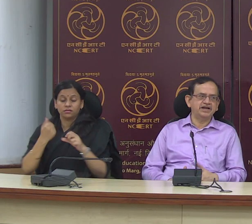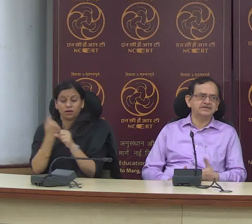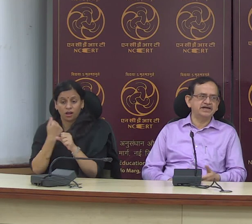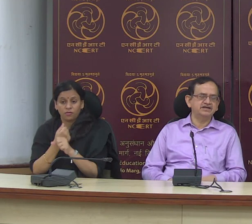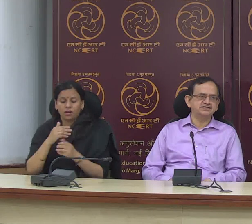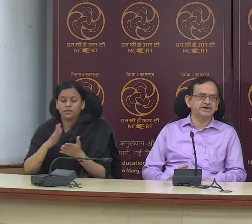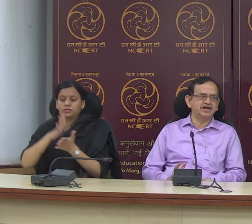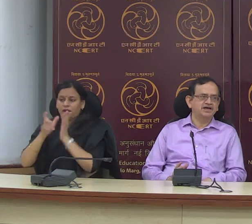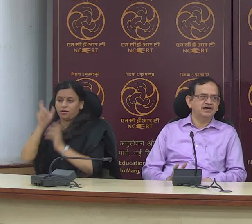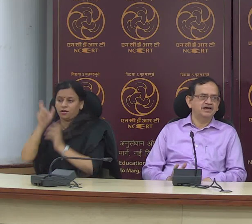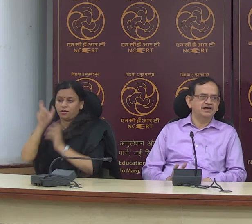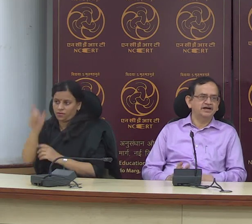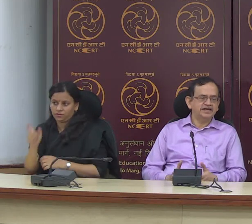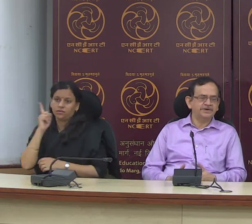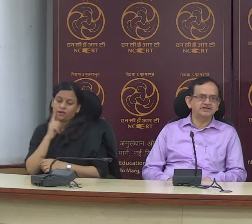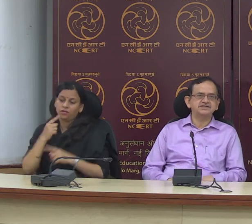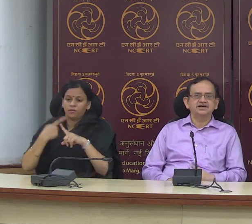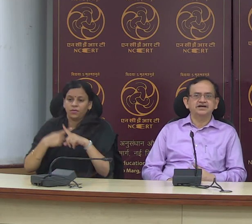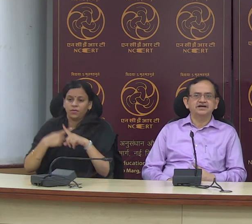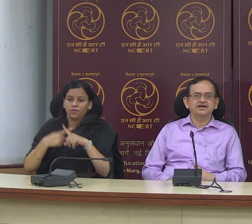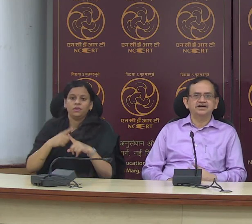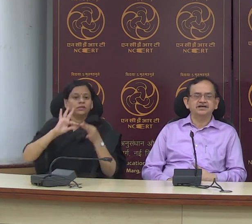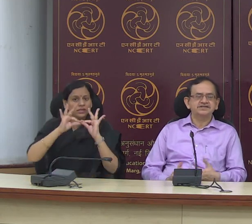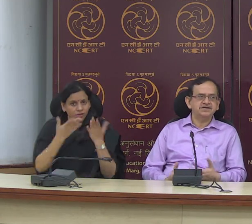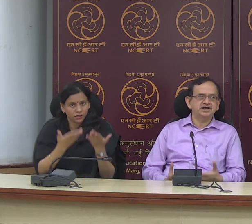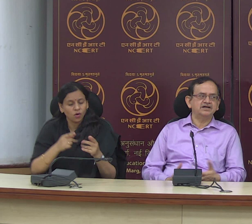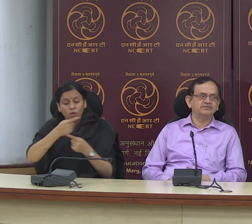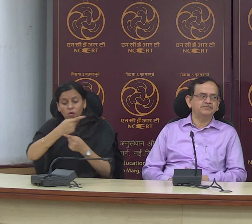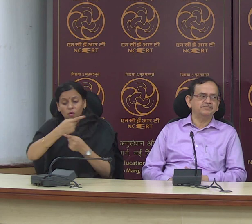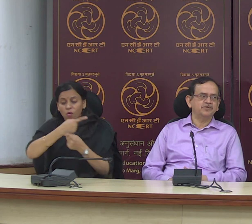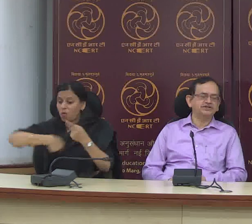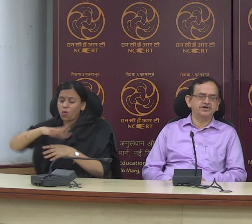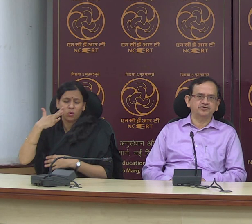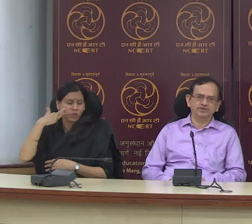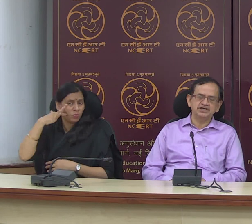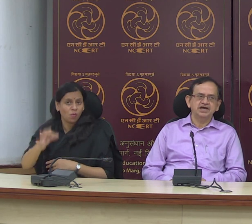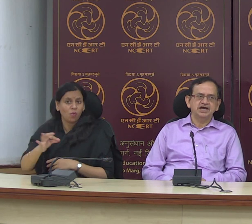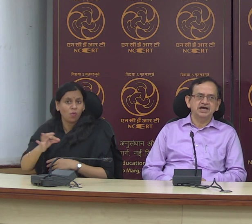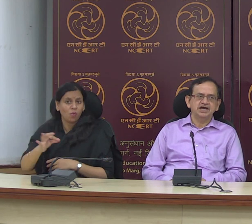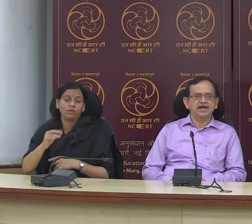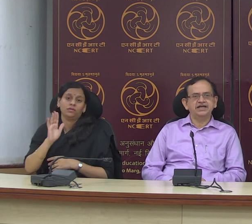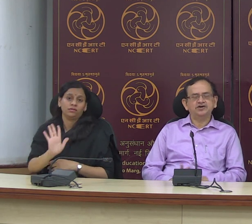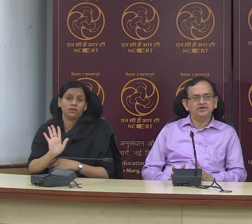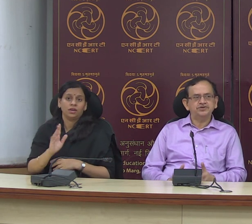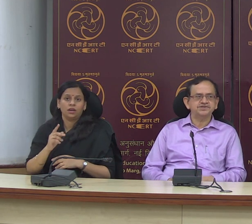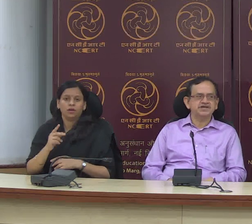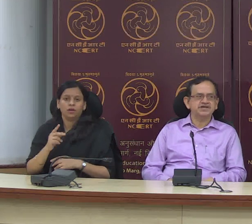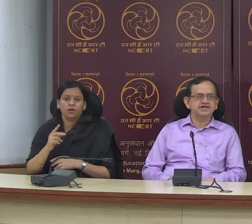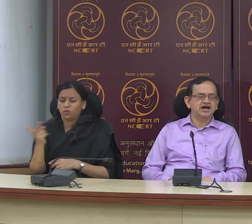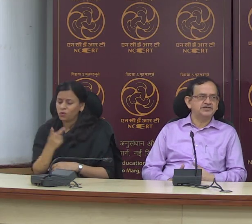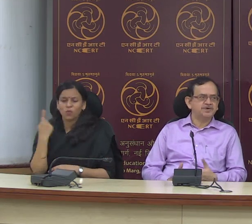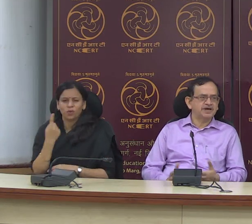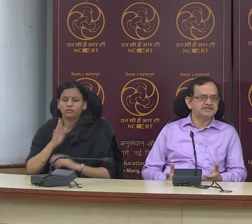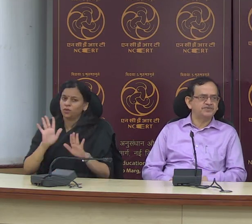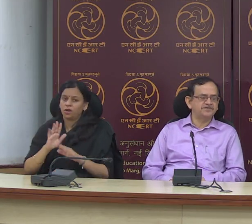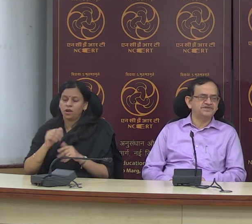हमारे signers, हमारे interpreters, इन सभी का बहुत important role था। And not only those,